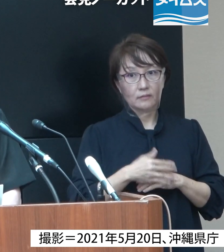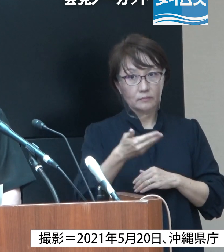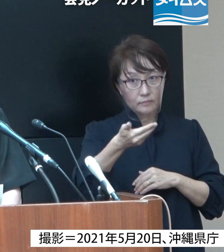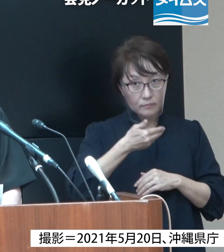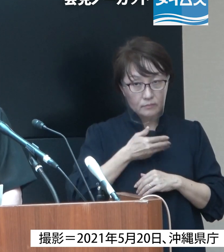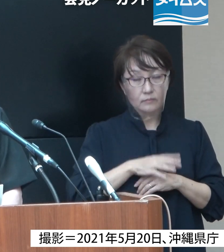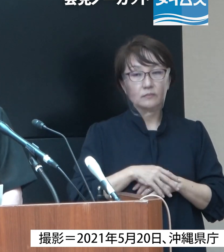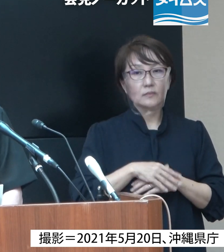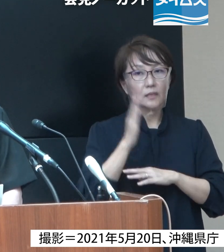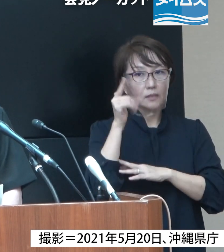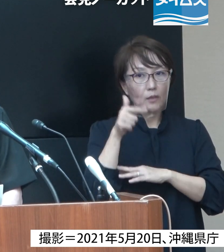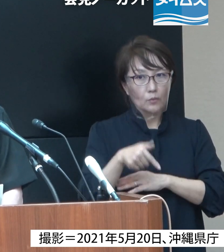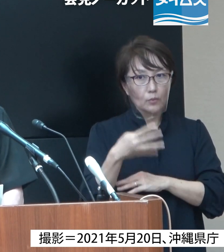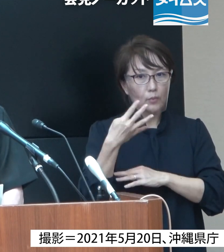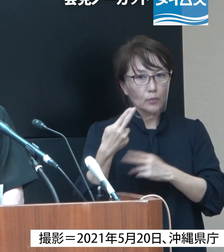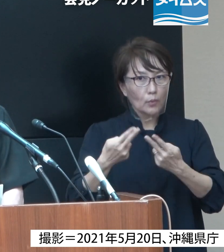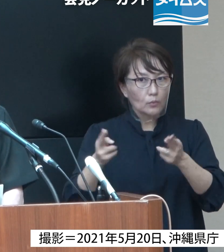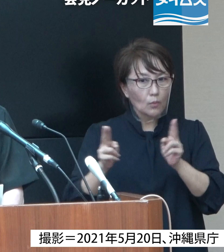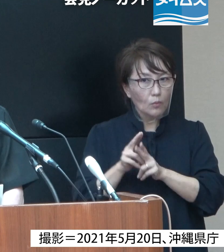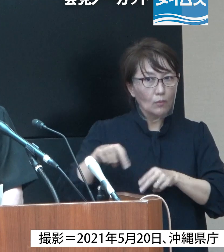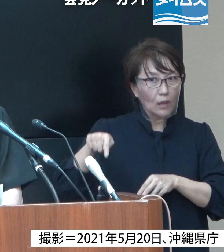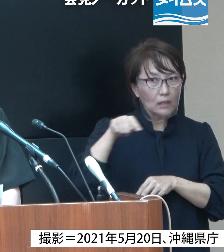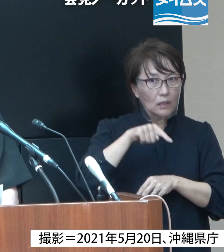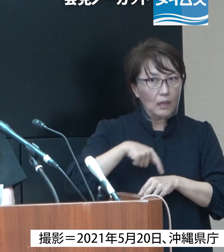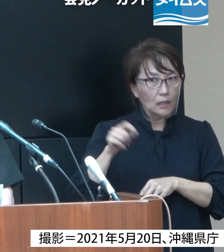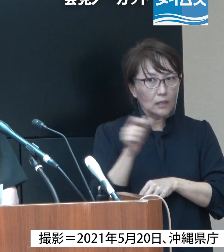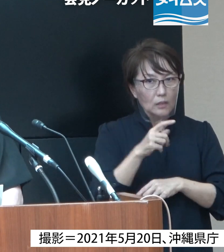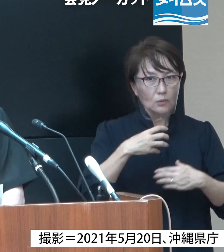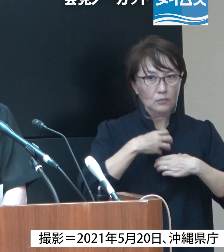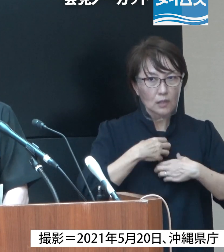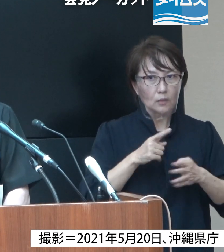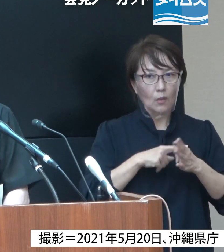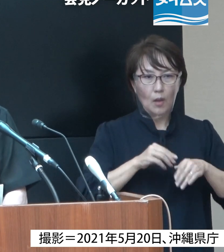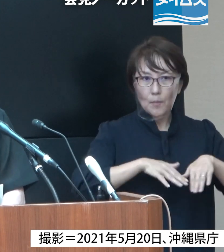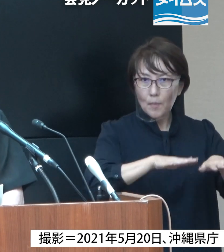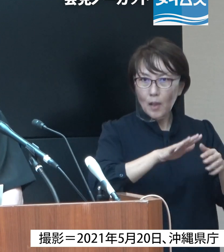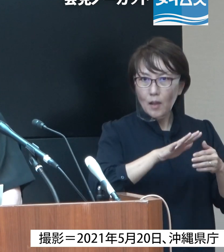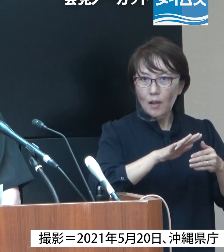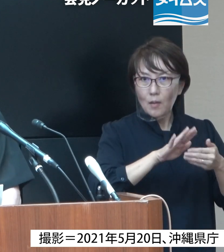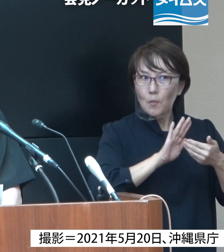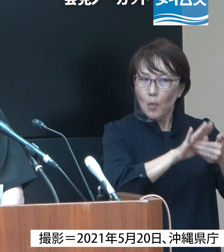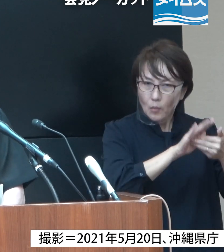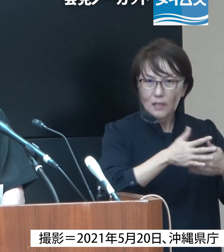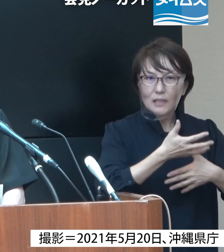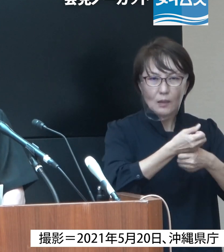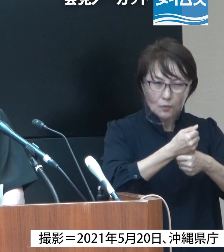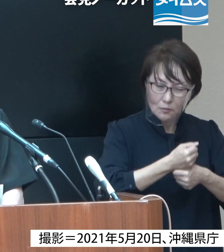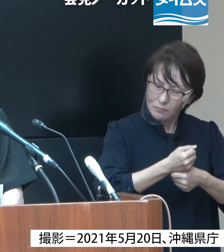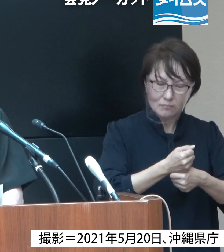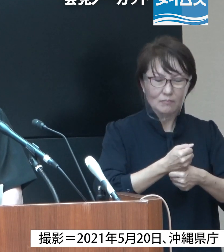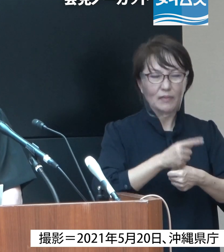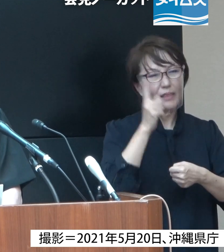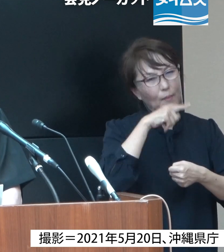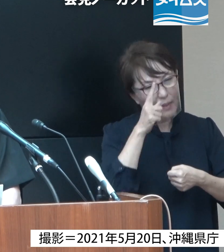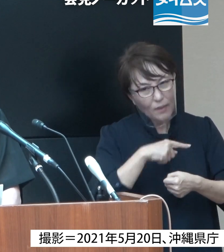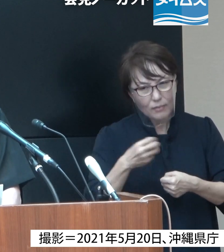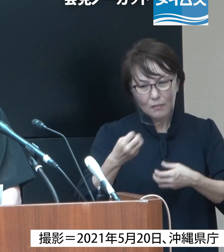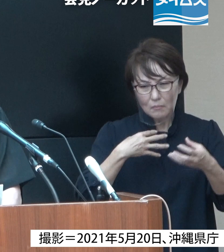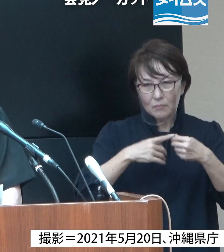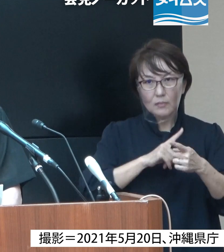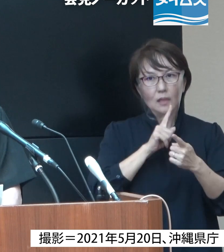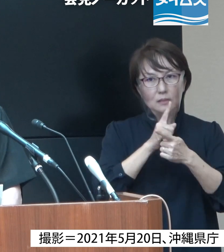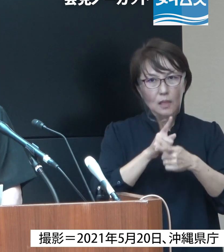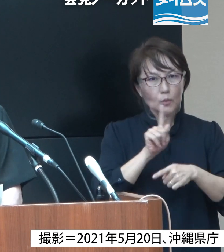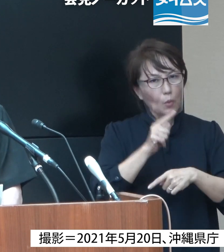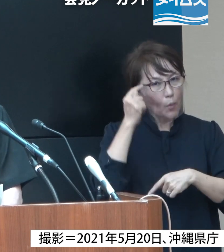政府与党の方がですね、緊急事態だとかまん延防止に頼ってたって全然ダメですというようなことを言うことに関しては